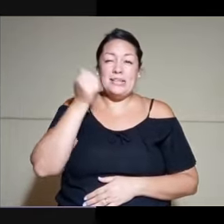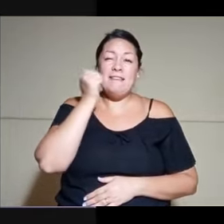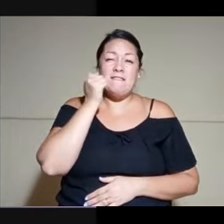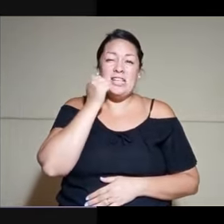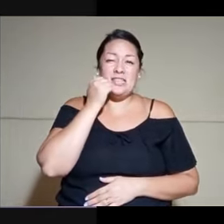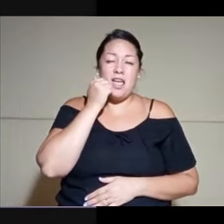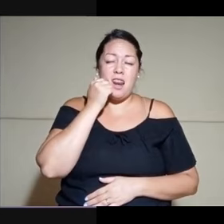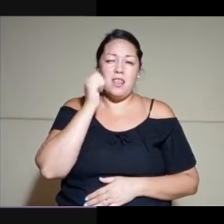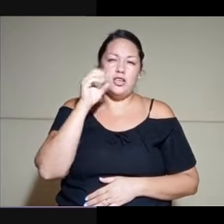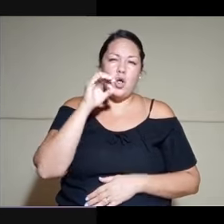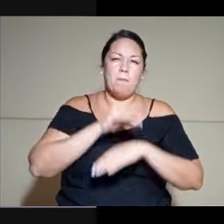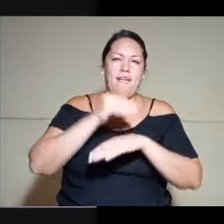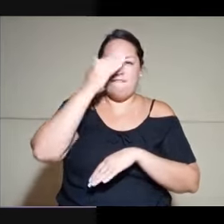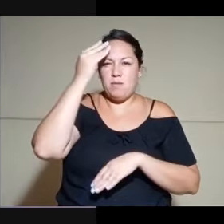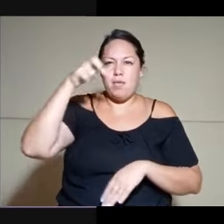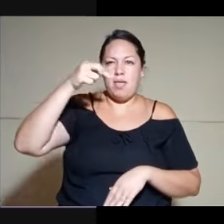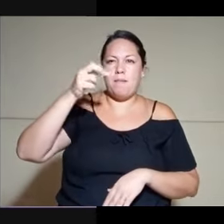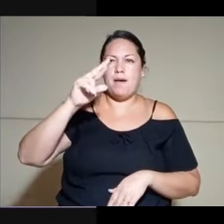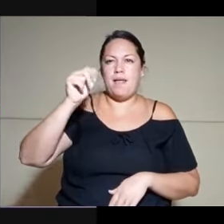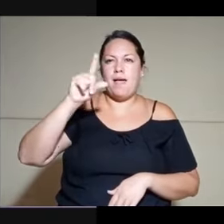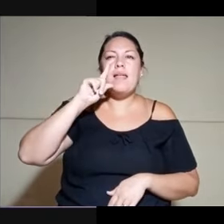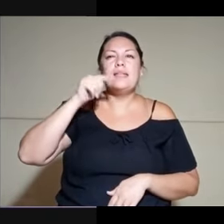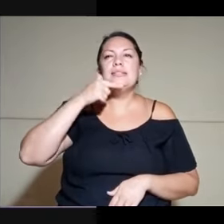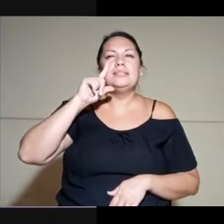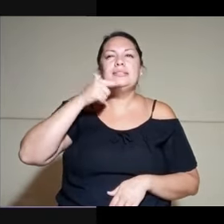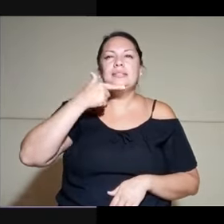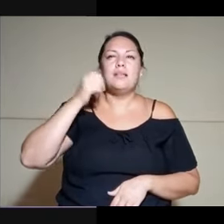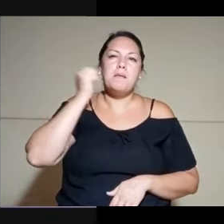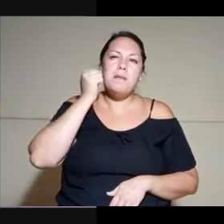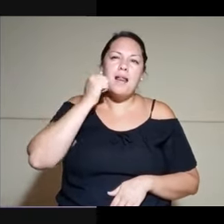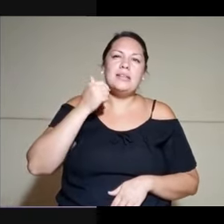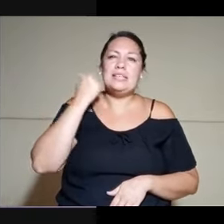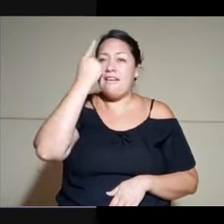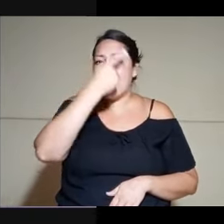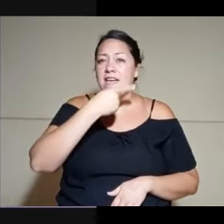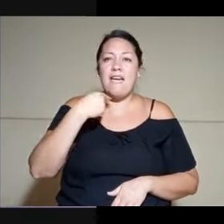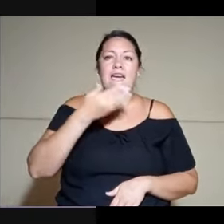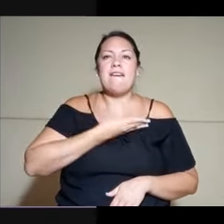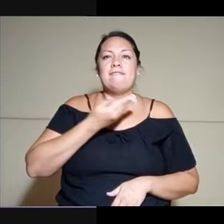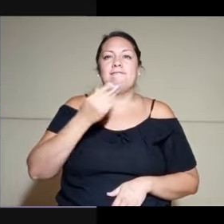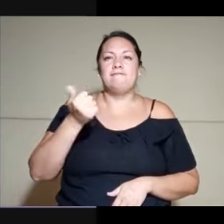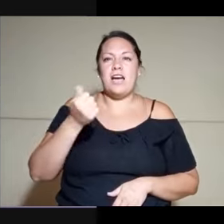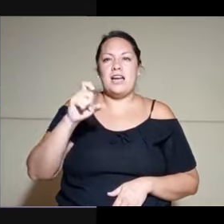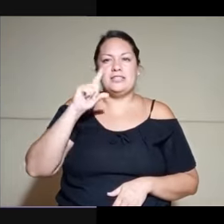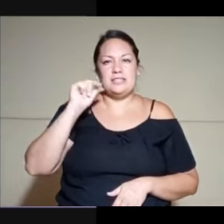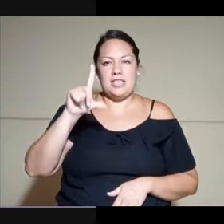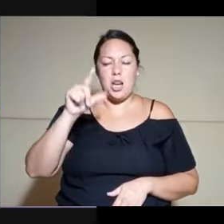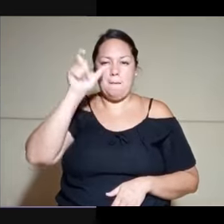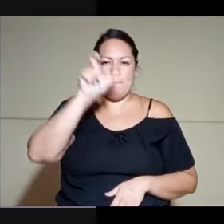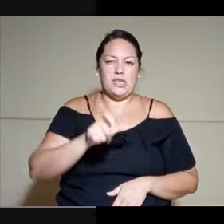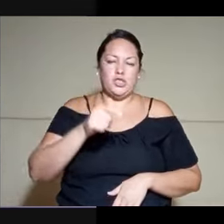En las parálisis faciales. ¿Han visto personas con parálisis facial? ¿O han escuchado hablar